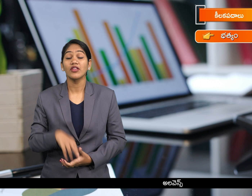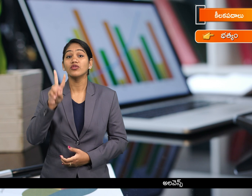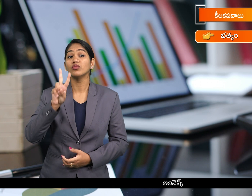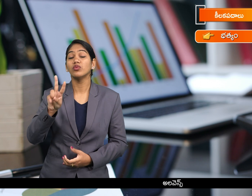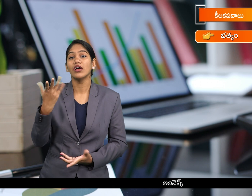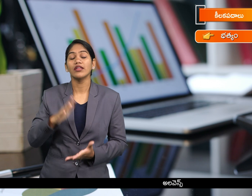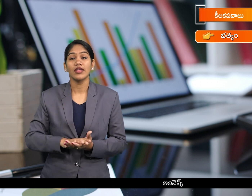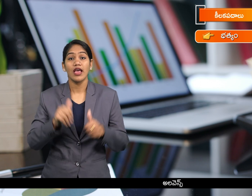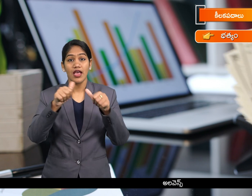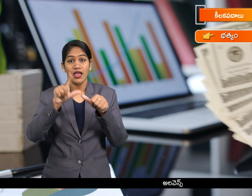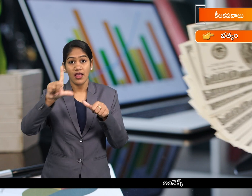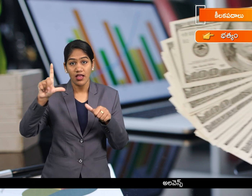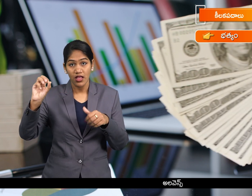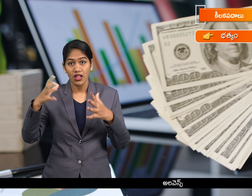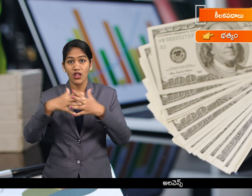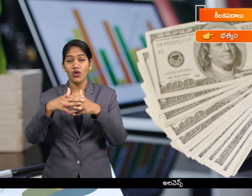అలవెన్స్